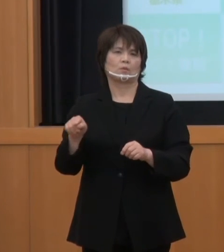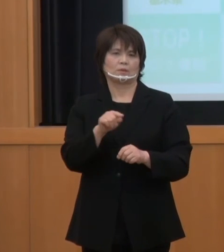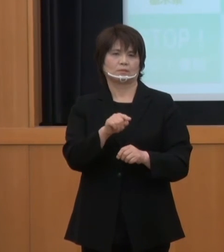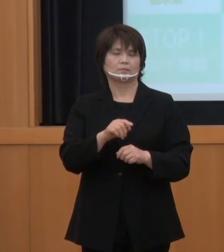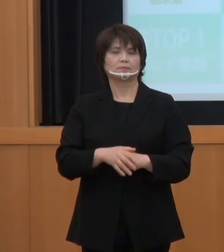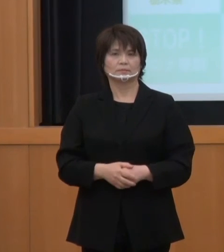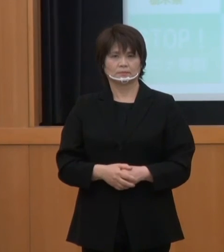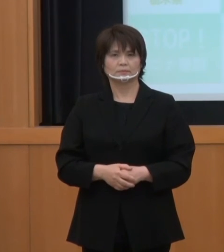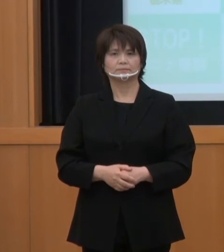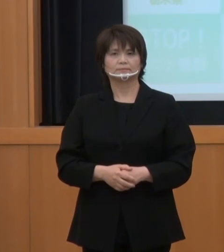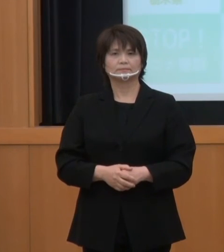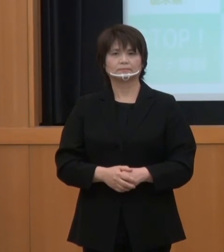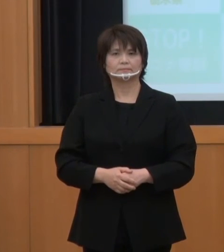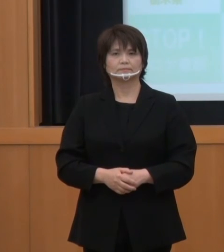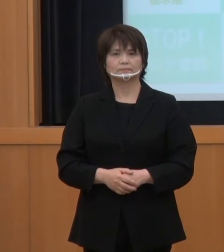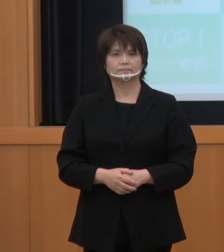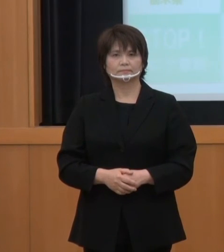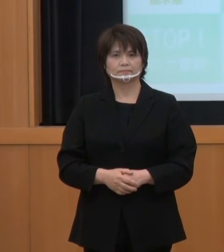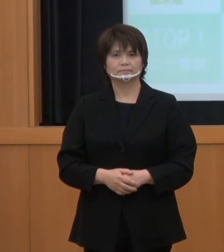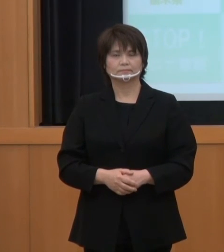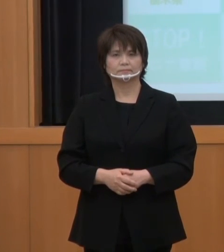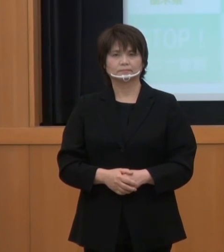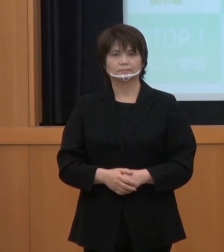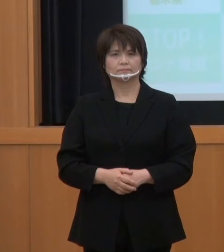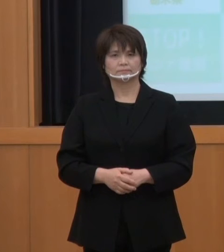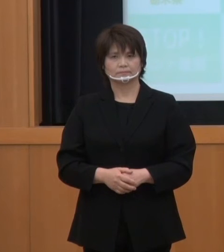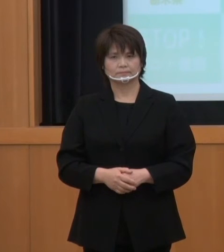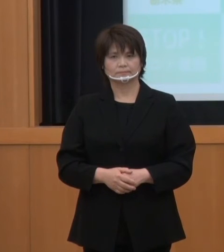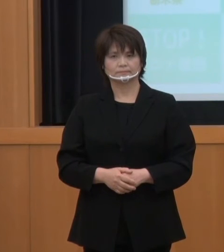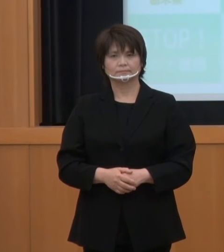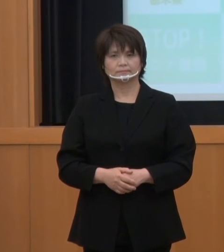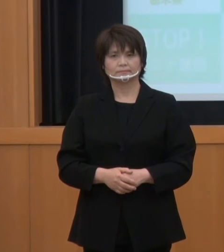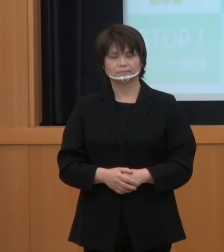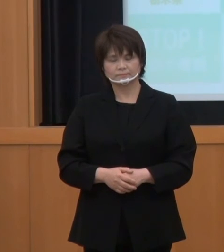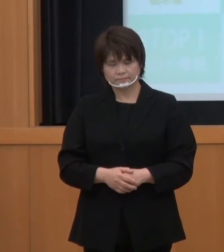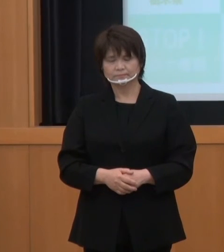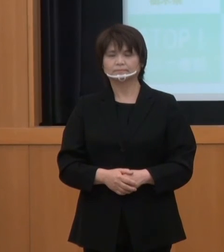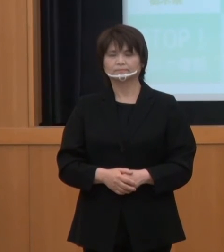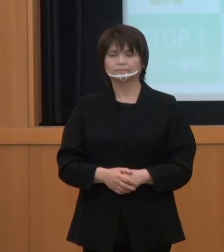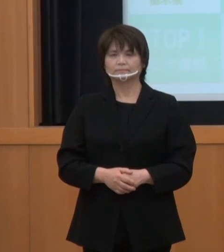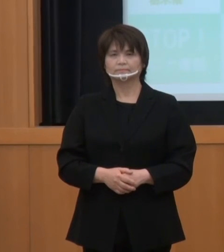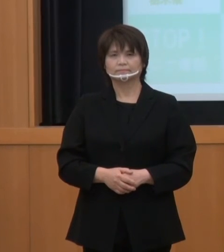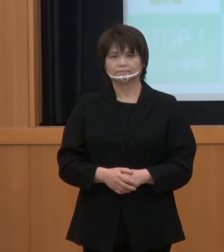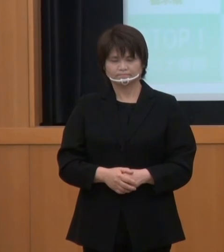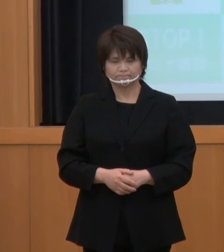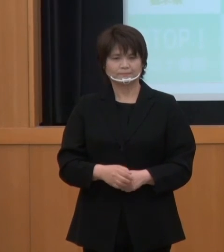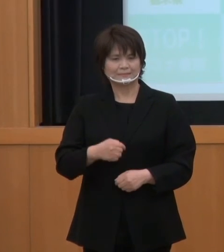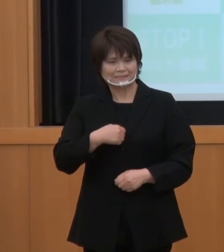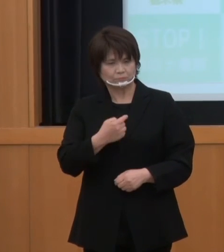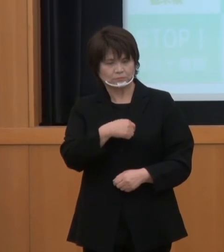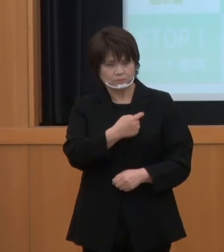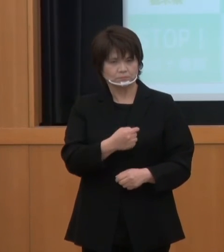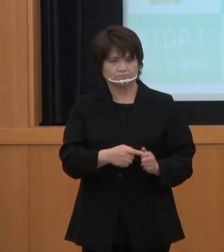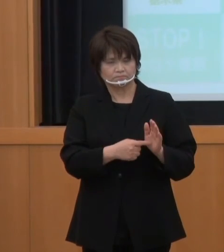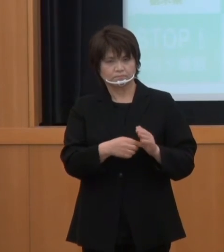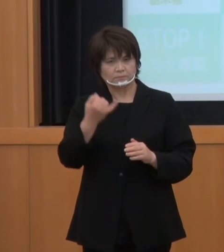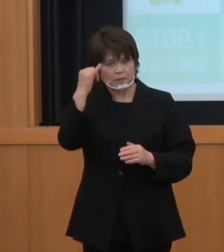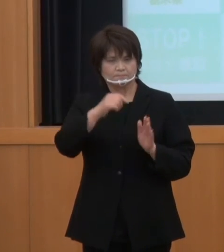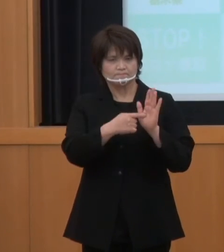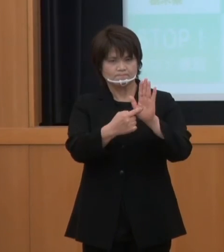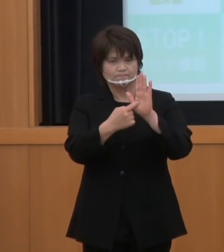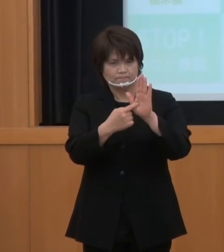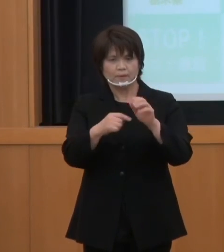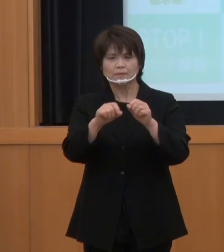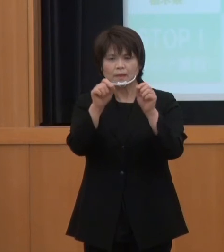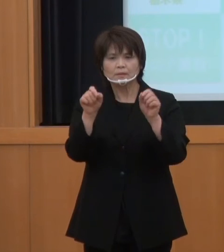その結果が片方には落選、片方は新勝と、こういう結果になったものというふ